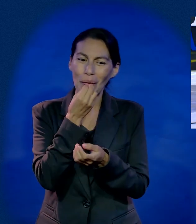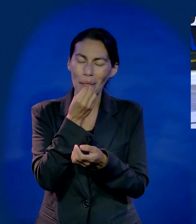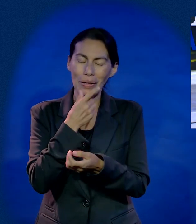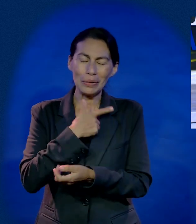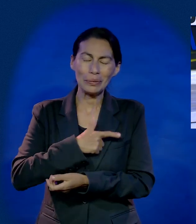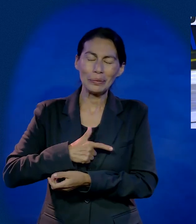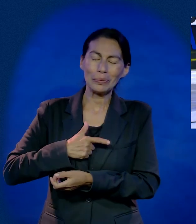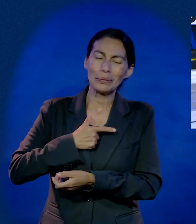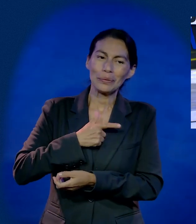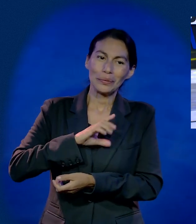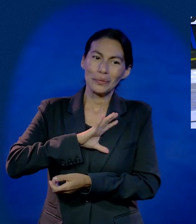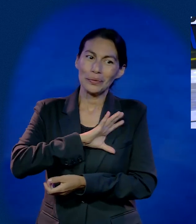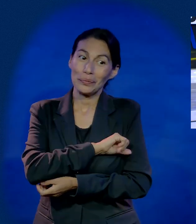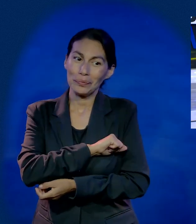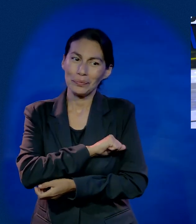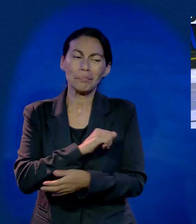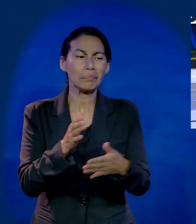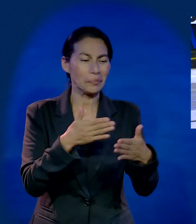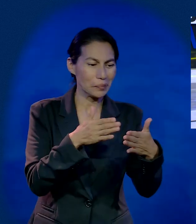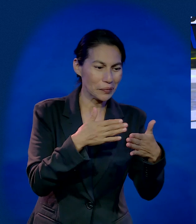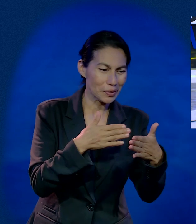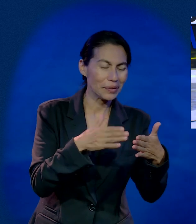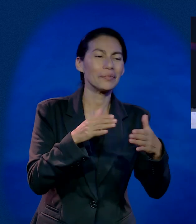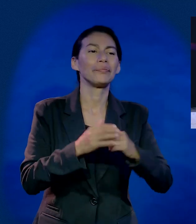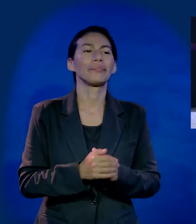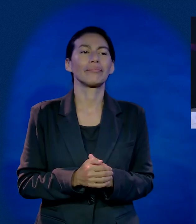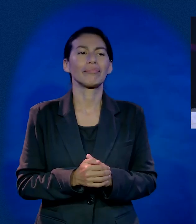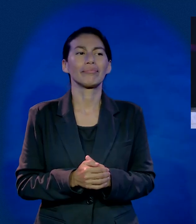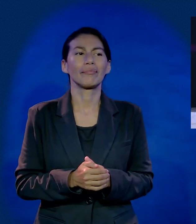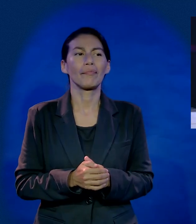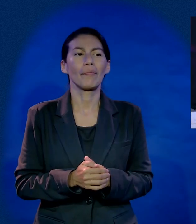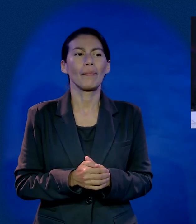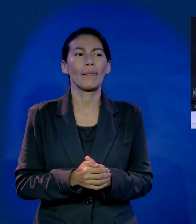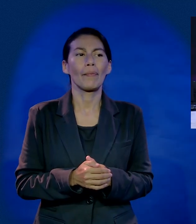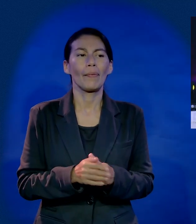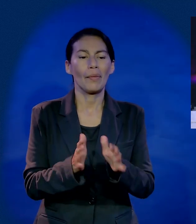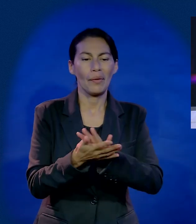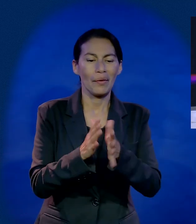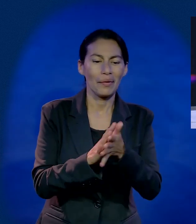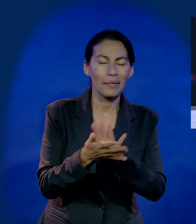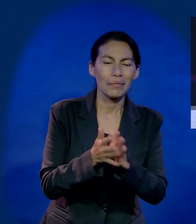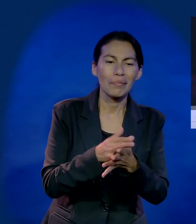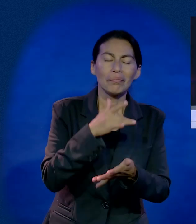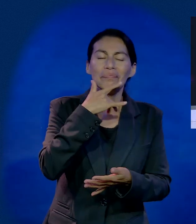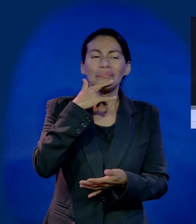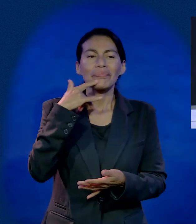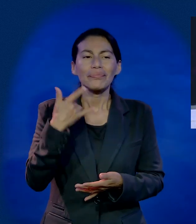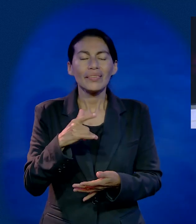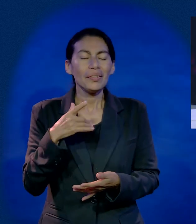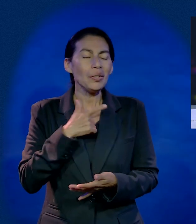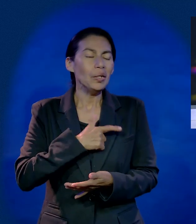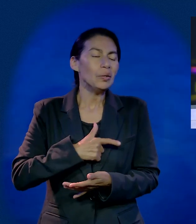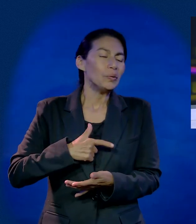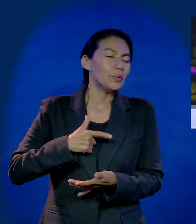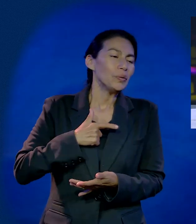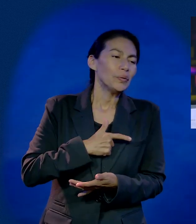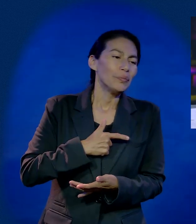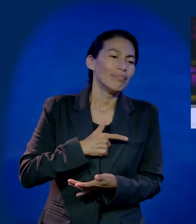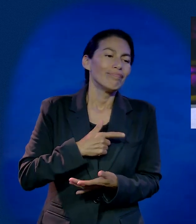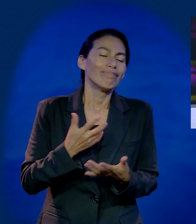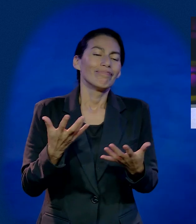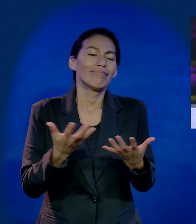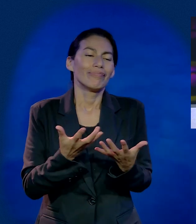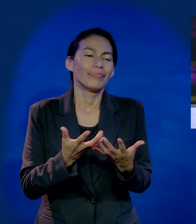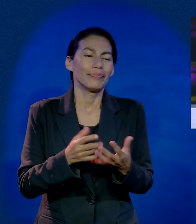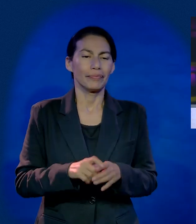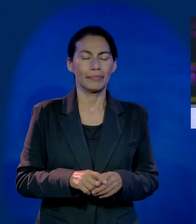noche. Le voy a preparar su comida favorita, no sé, qué sé yo. Le voy a hacer los chilaquiles que tanto le